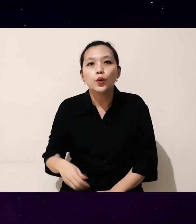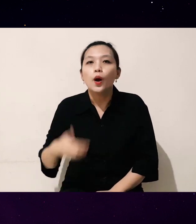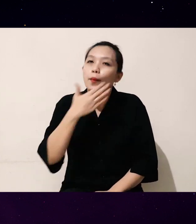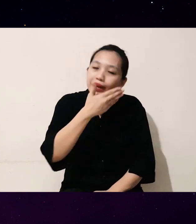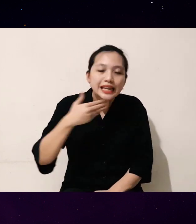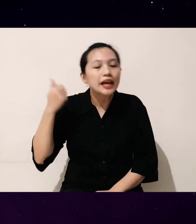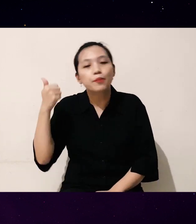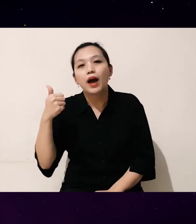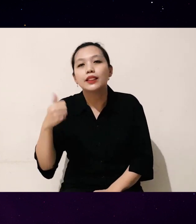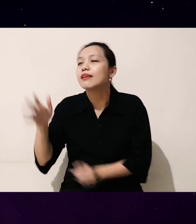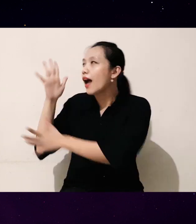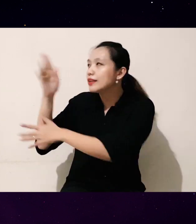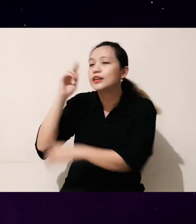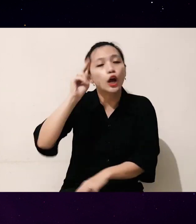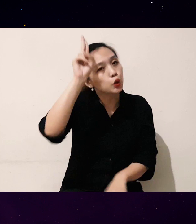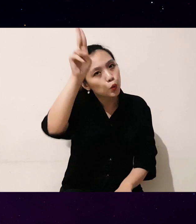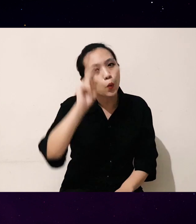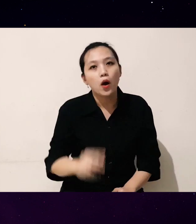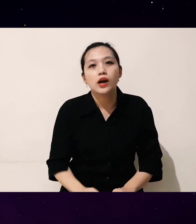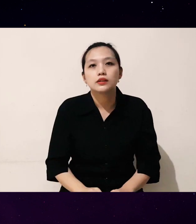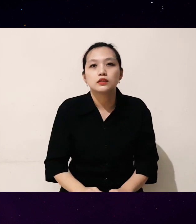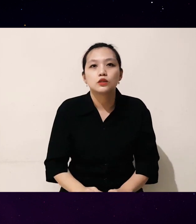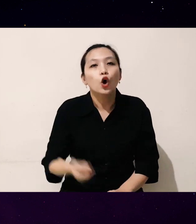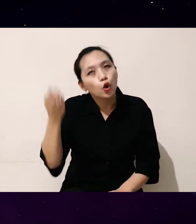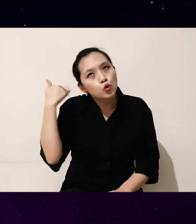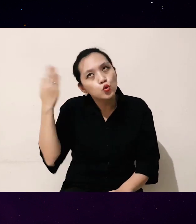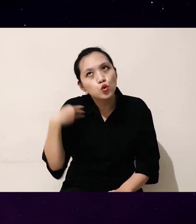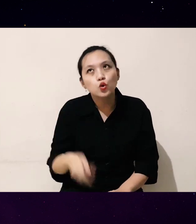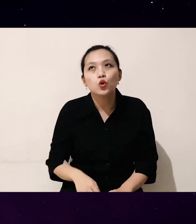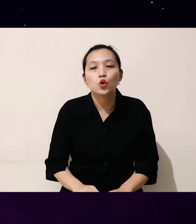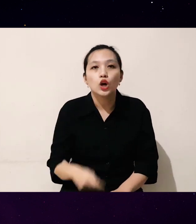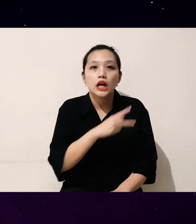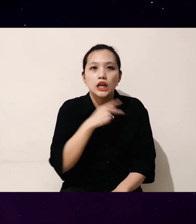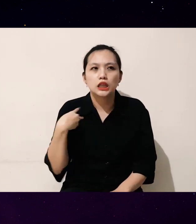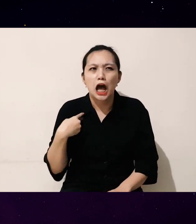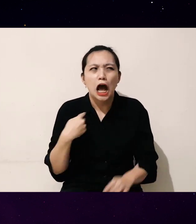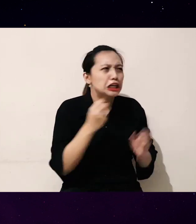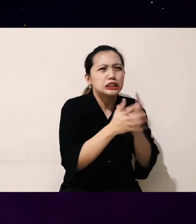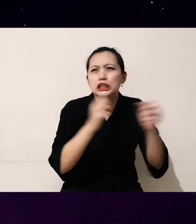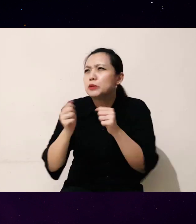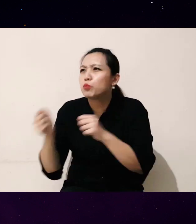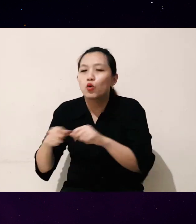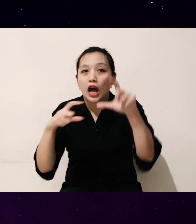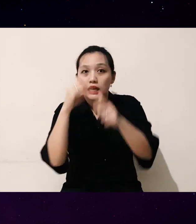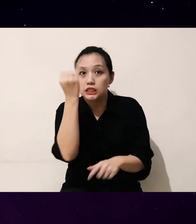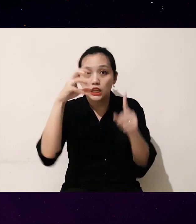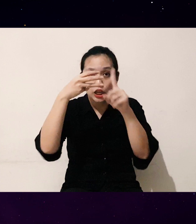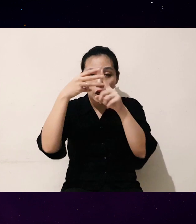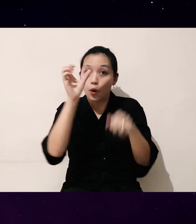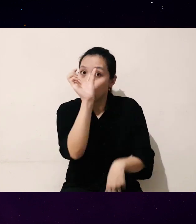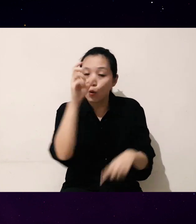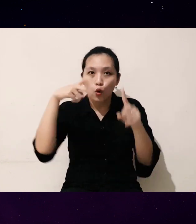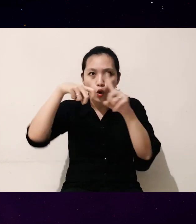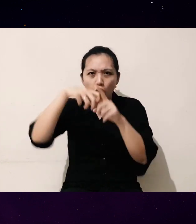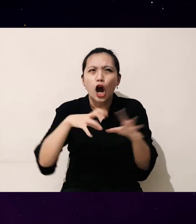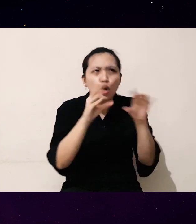yang Tuhan ingin kita juga untuk menikmati Dia. Karena ada satu kenikmatan khusus yang selama ini kita telah kehilangan di